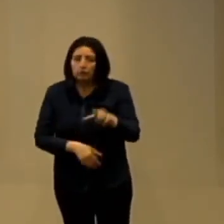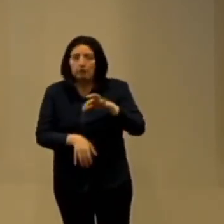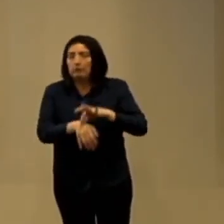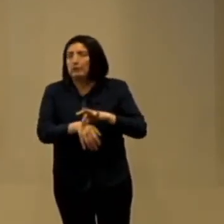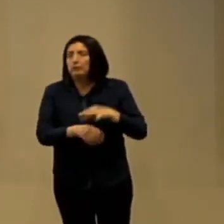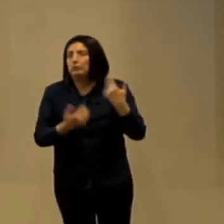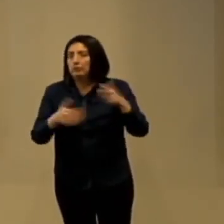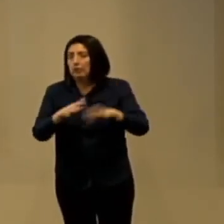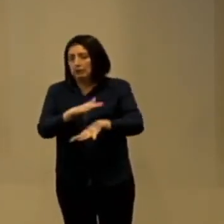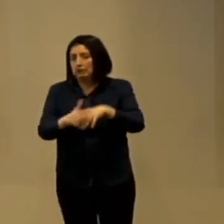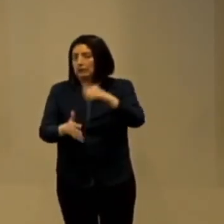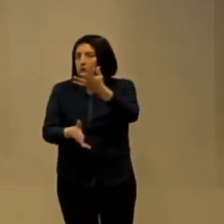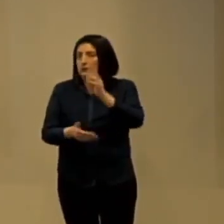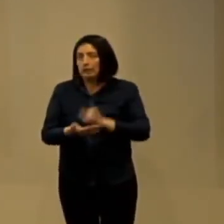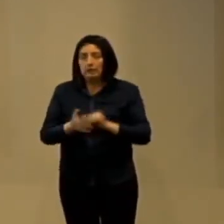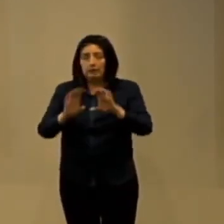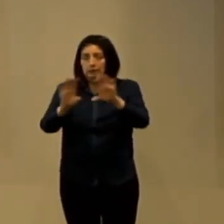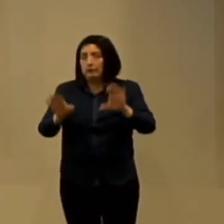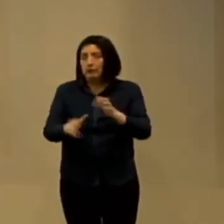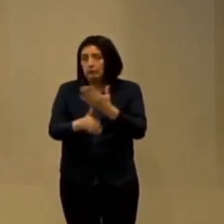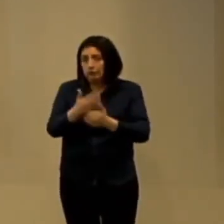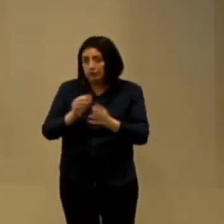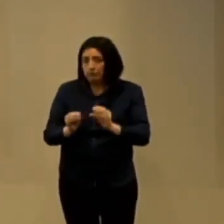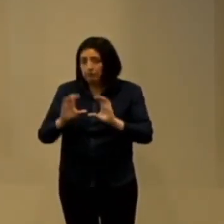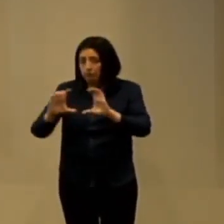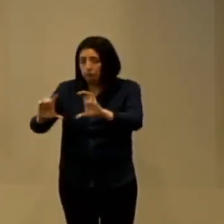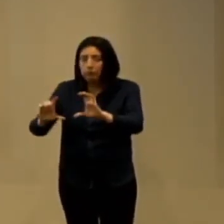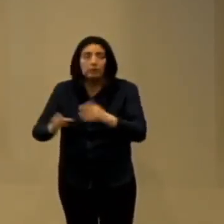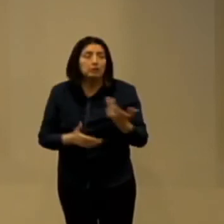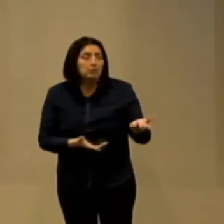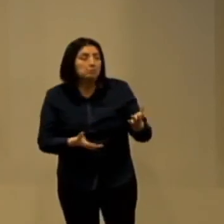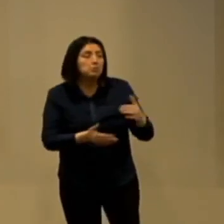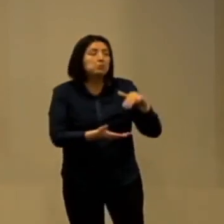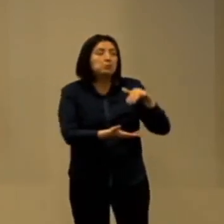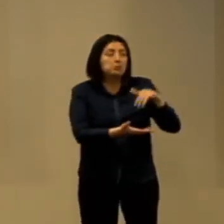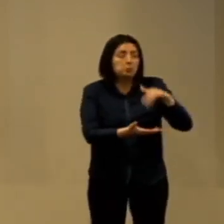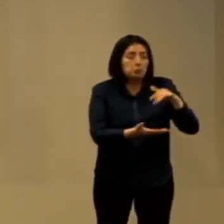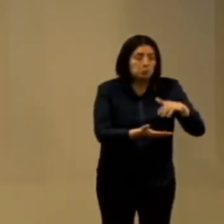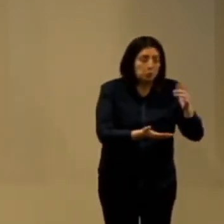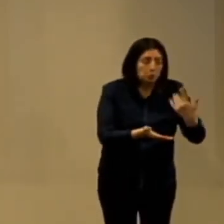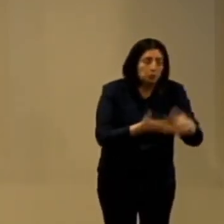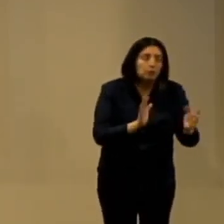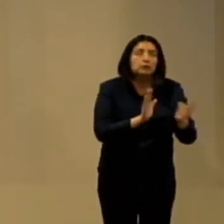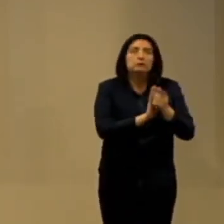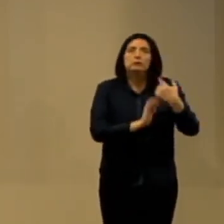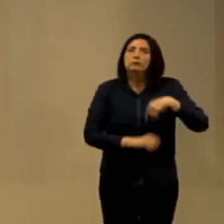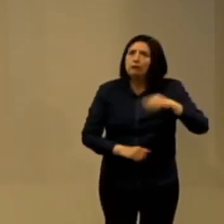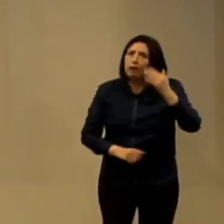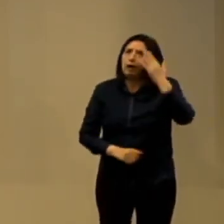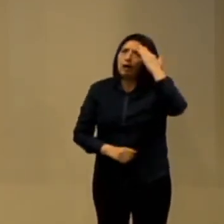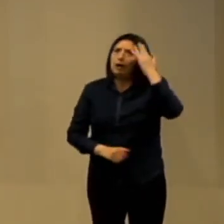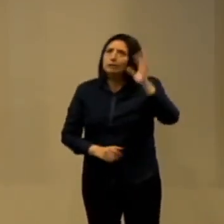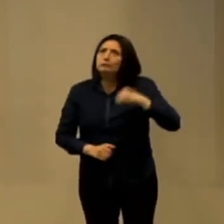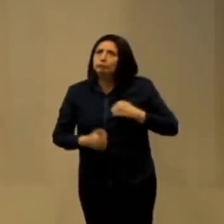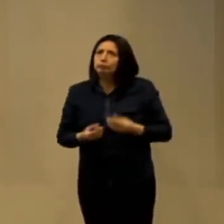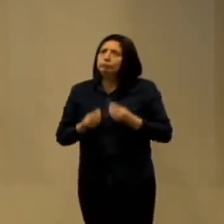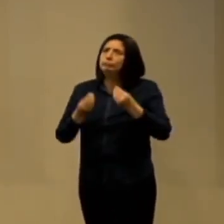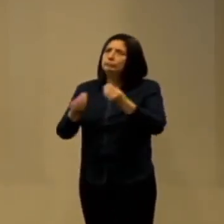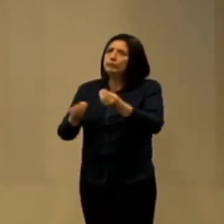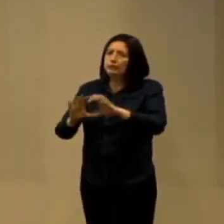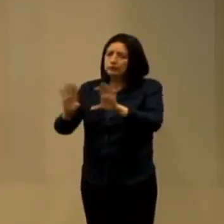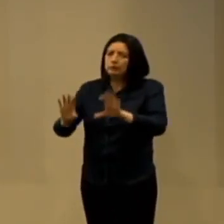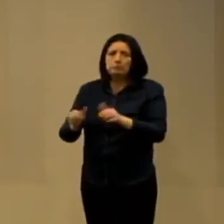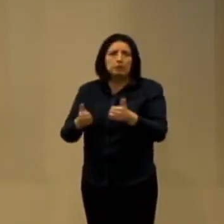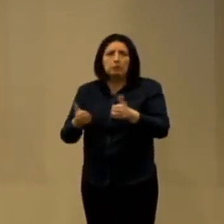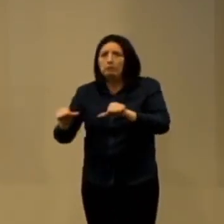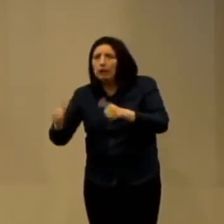egresa. La certificación de discapacidad, porque los médicos salimos con el derecho y con la obligación de certificar médicamente la buena y la